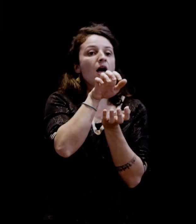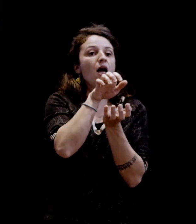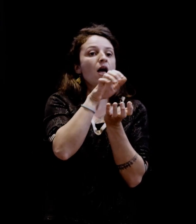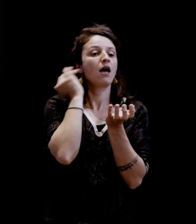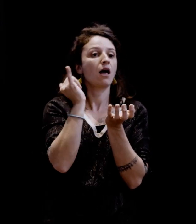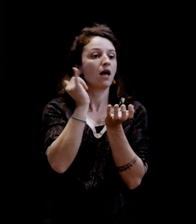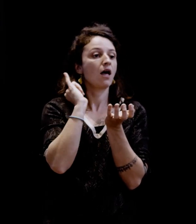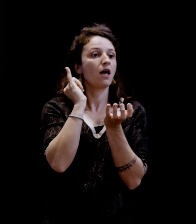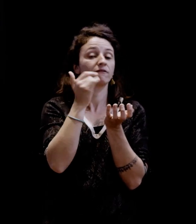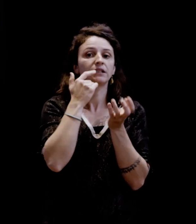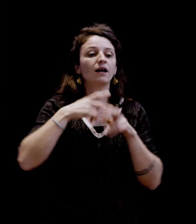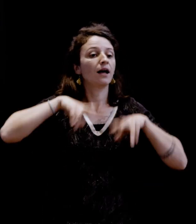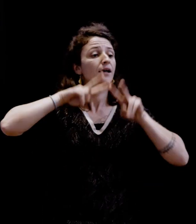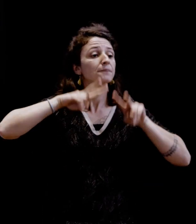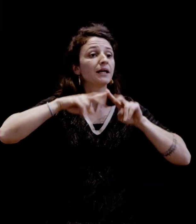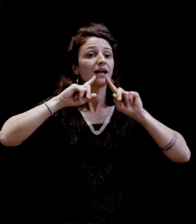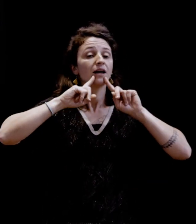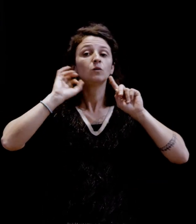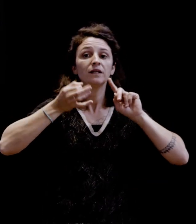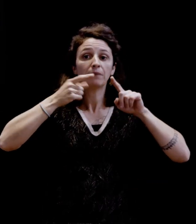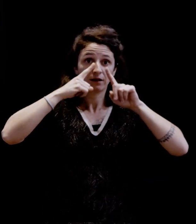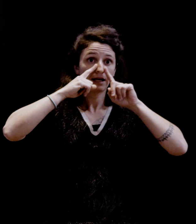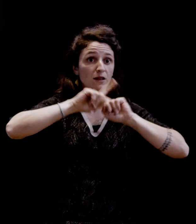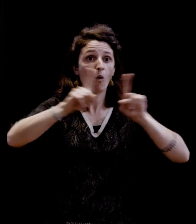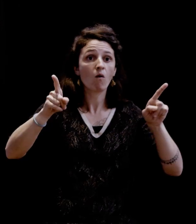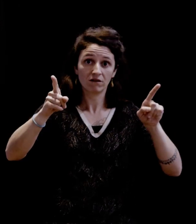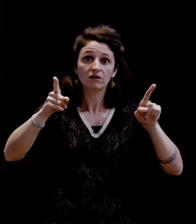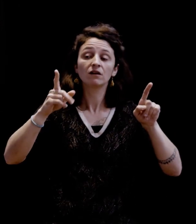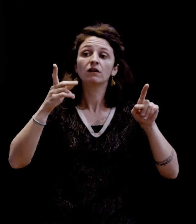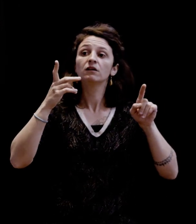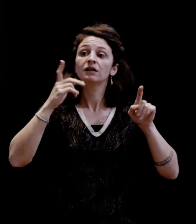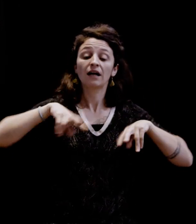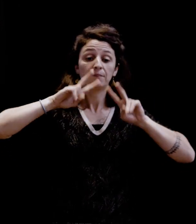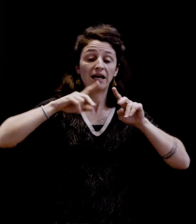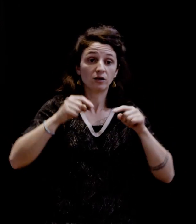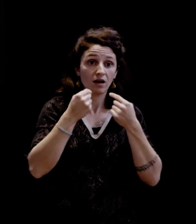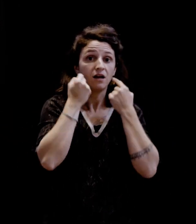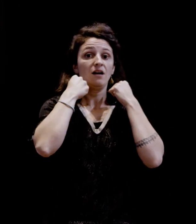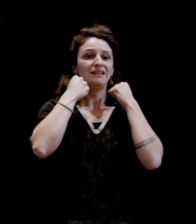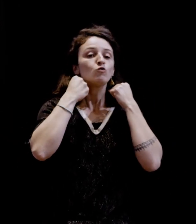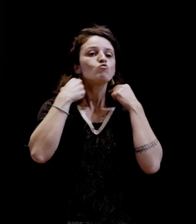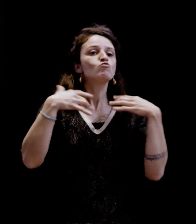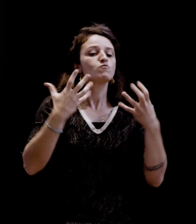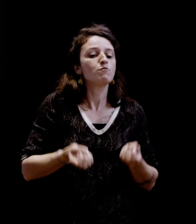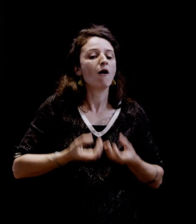on ne respire pas par le nez. Et la respiration buccale, c'est une respiration qui n'est pas bonne du tout pour les dents et